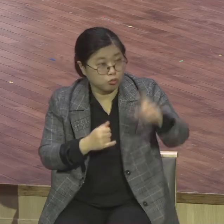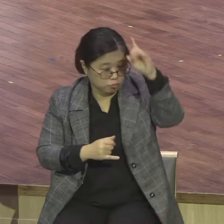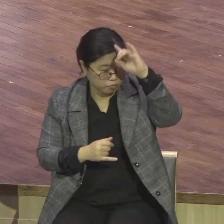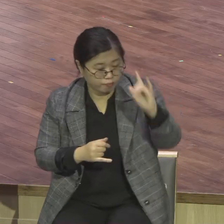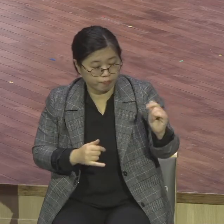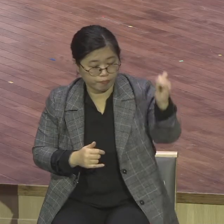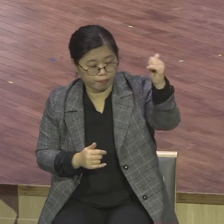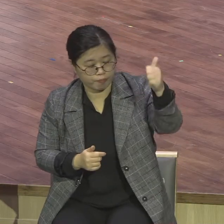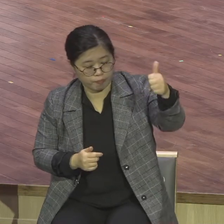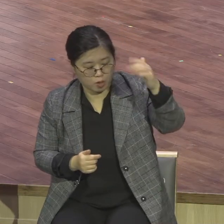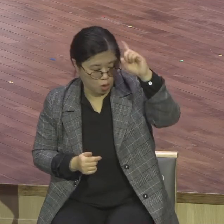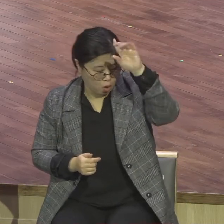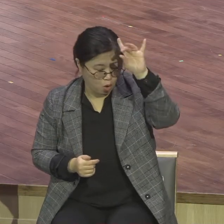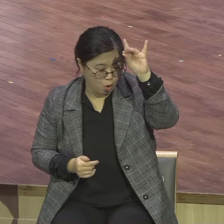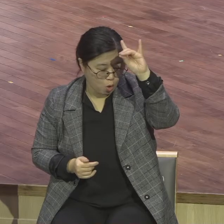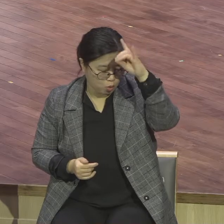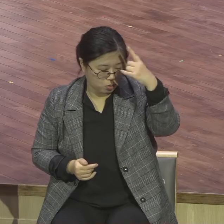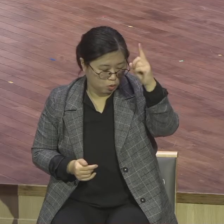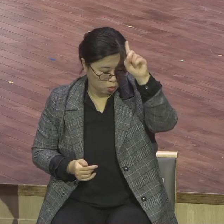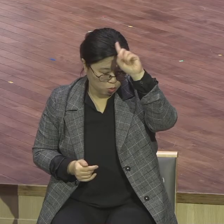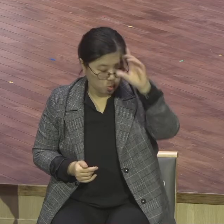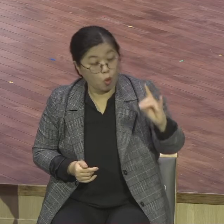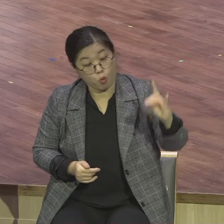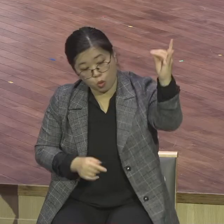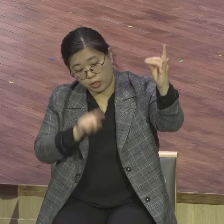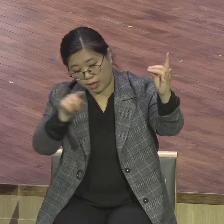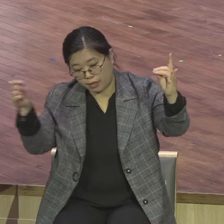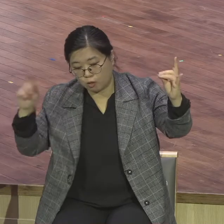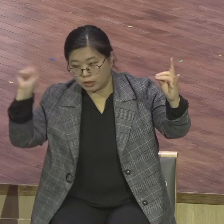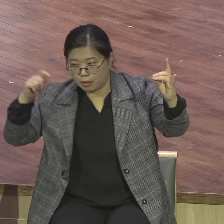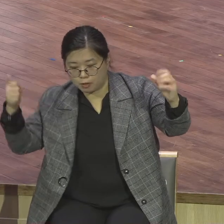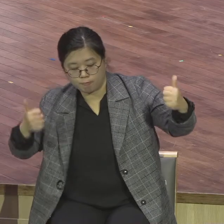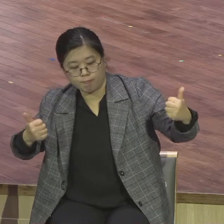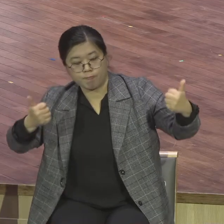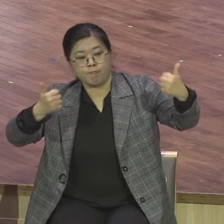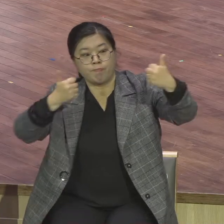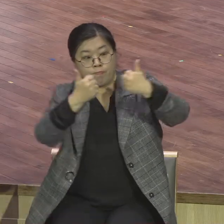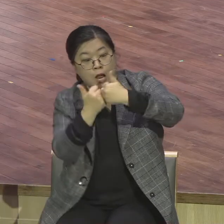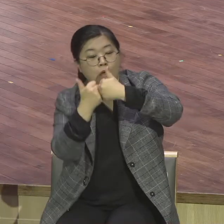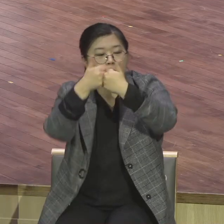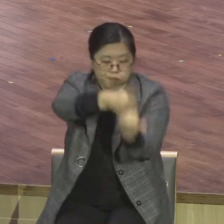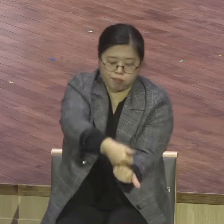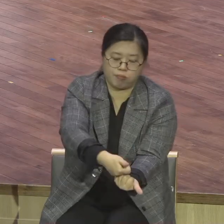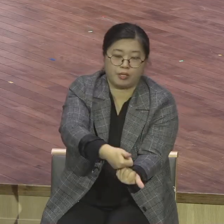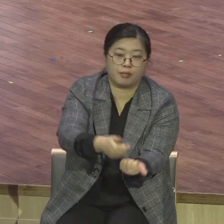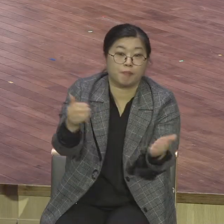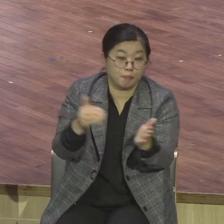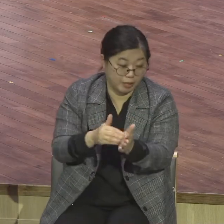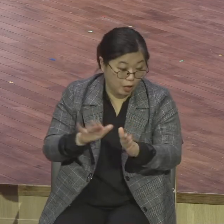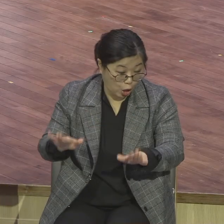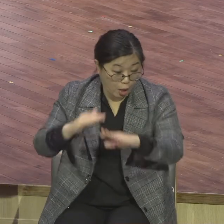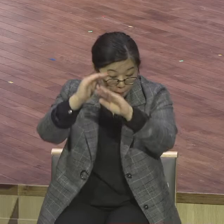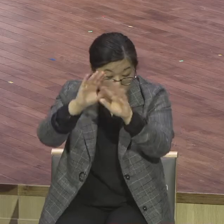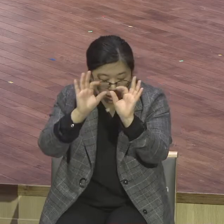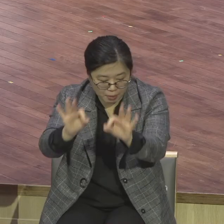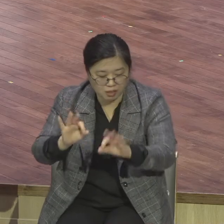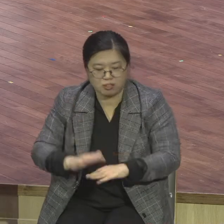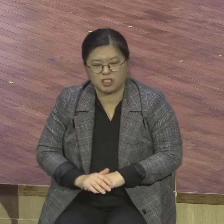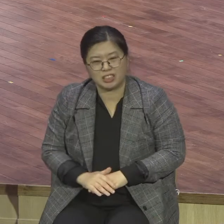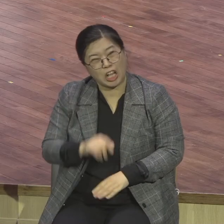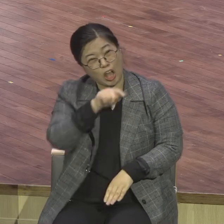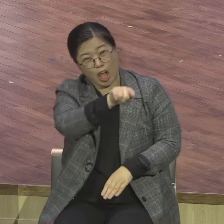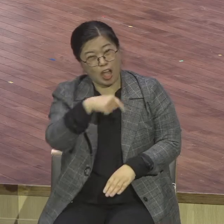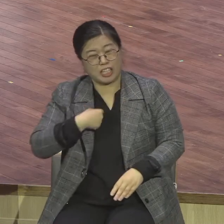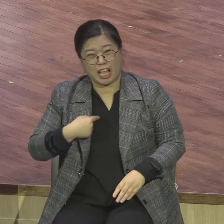도전하잖아요. 여호와의 구원하심이 칼과 창에 있지 아니함을 이 무리에게 알게 하리라. 전쟁은 여호와께 속한 것인즉 그가 너희를 우리